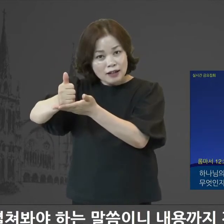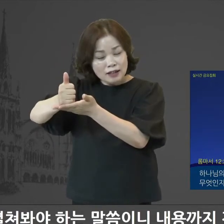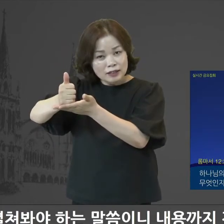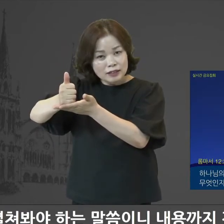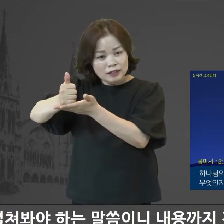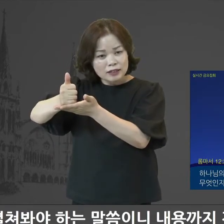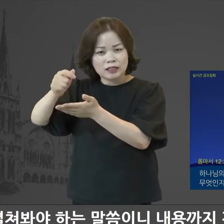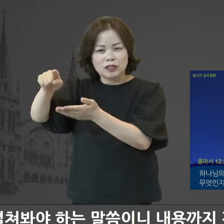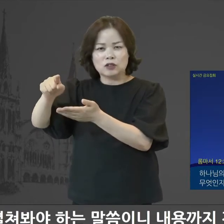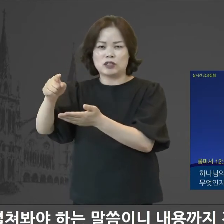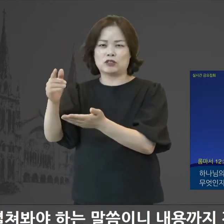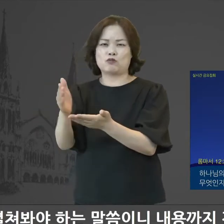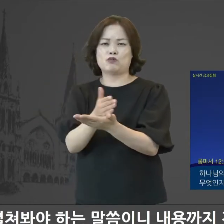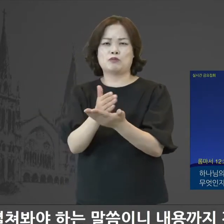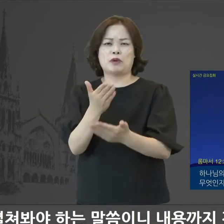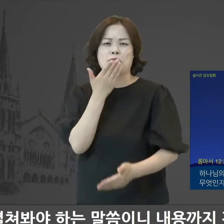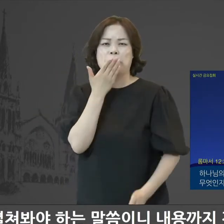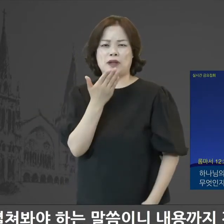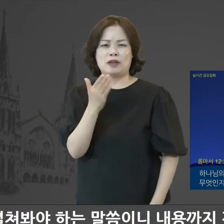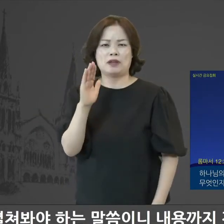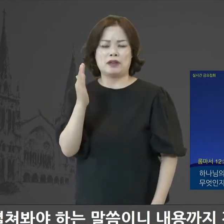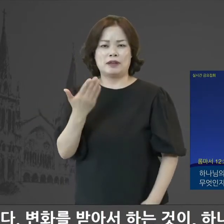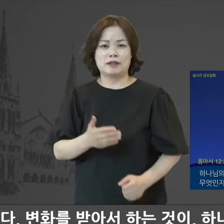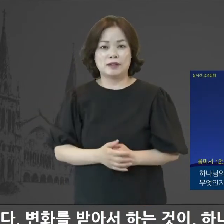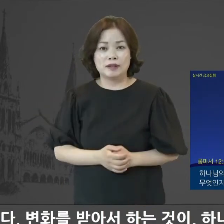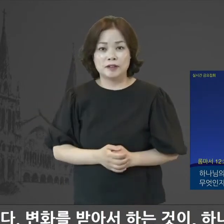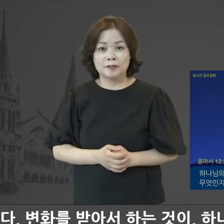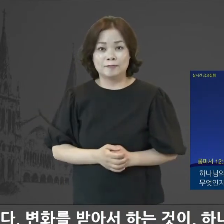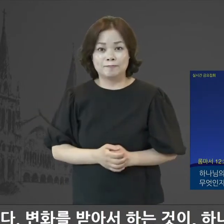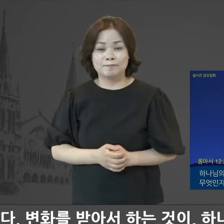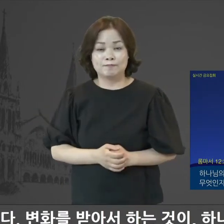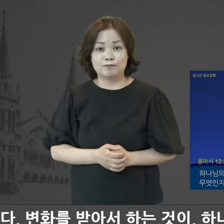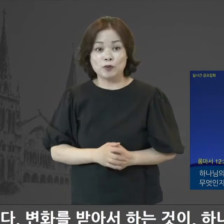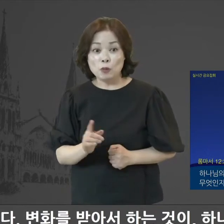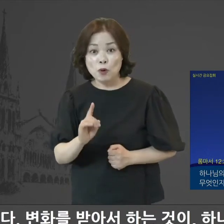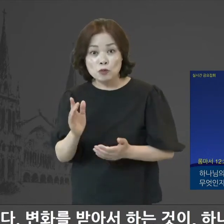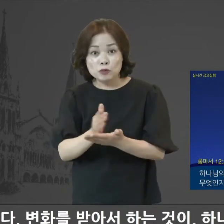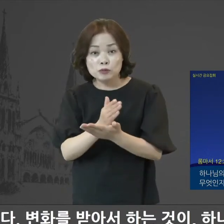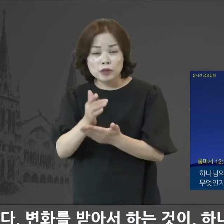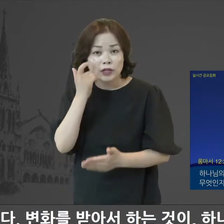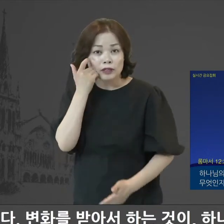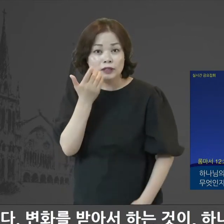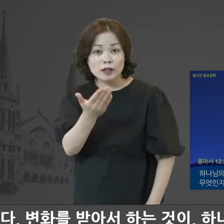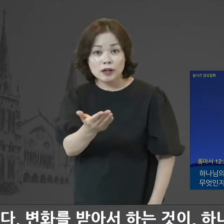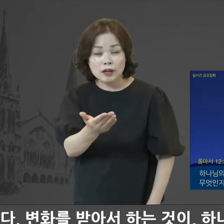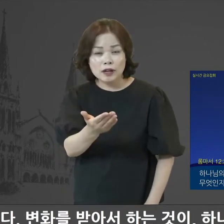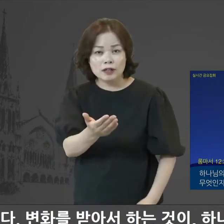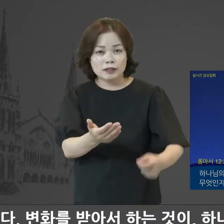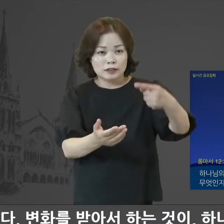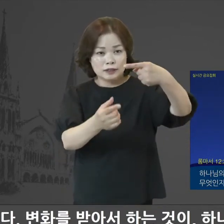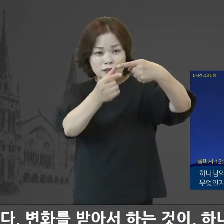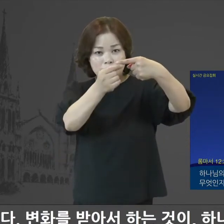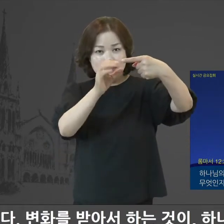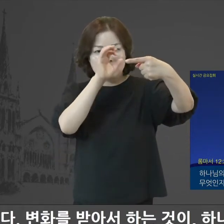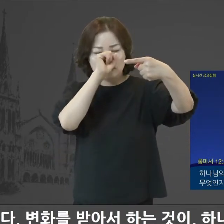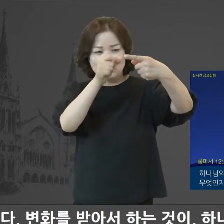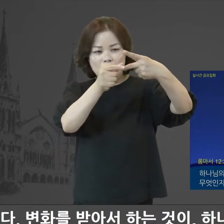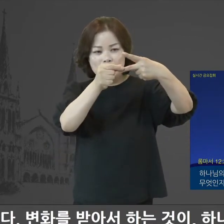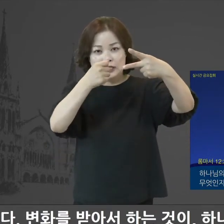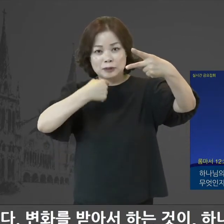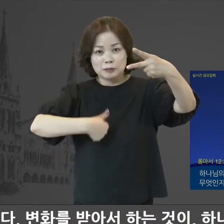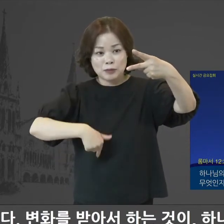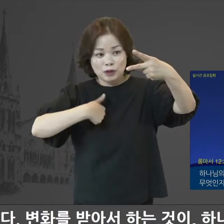하나님 것을 분별할 수 있어야 되는 겁니다. 분별할 수 있어야 돼. 그럼 뭐를 분별하냐? 세 가지. 선하고